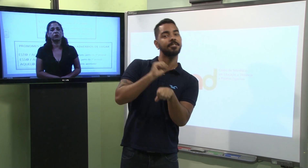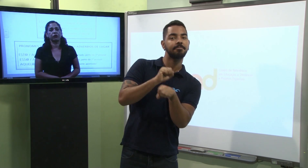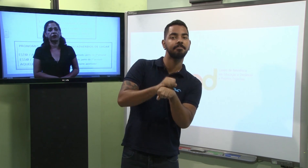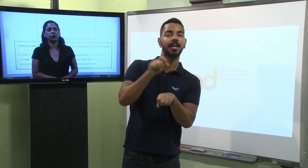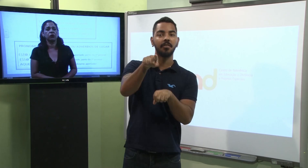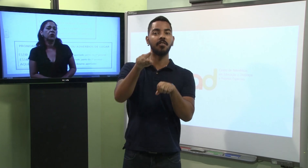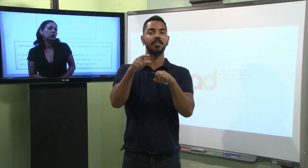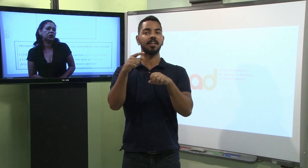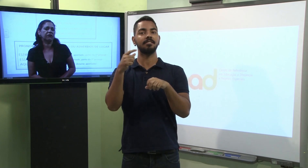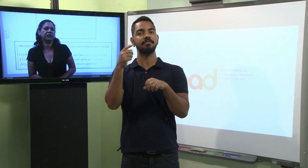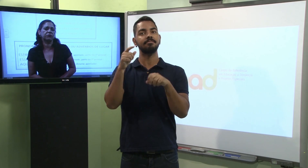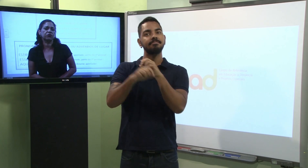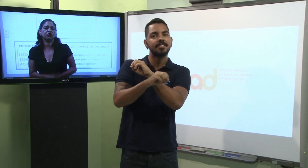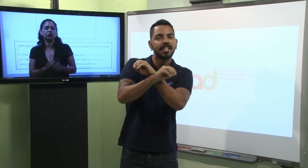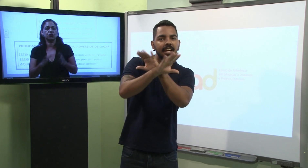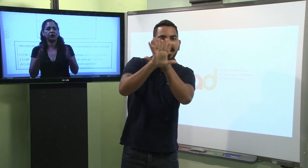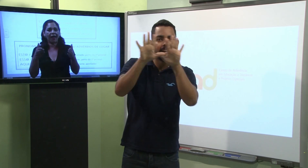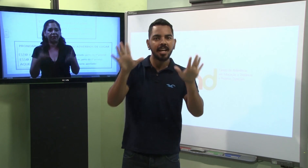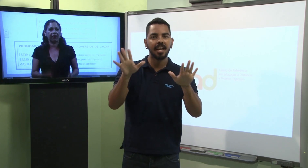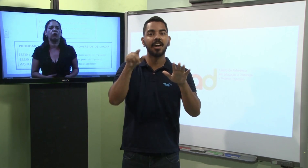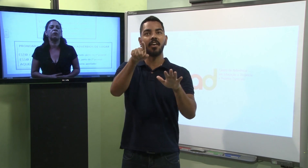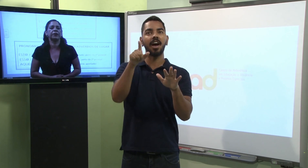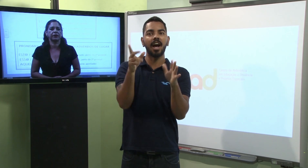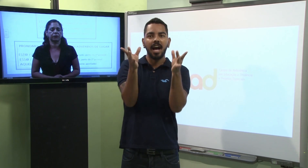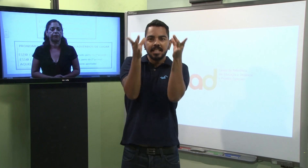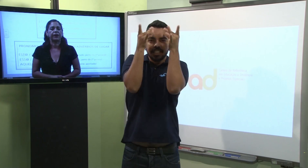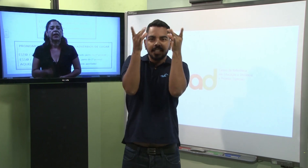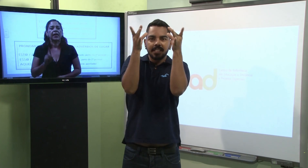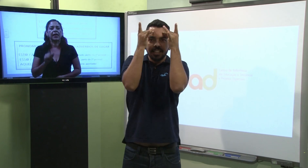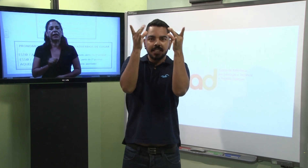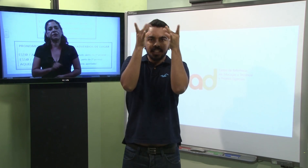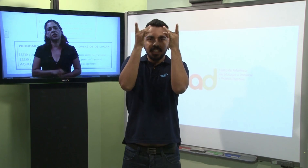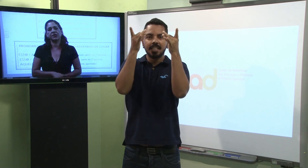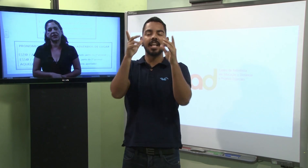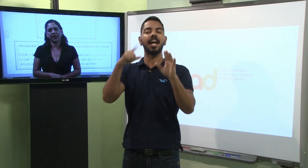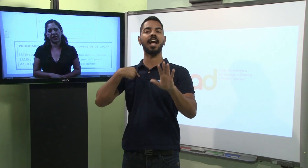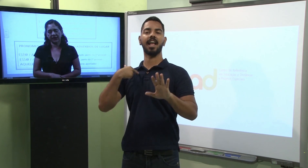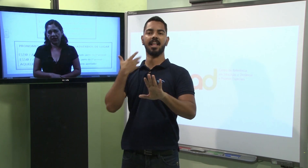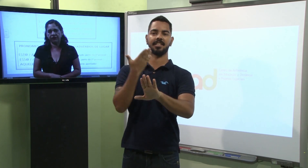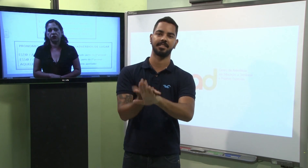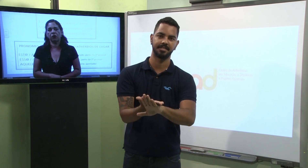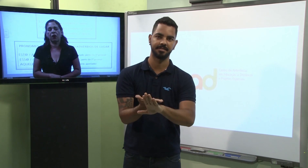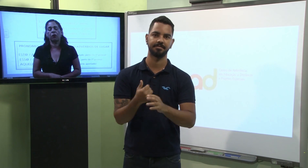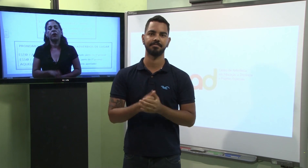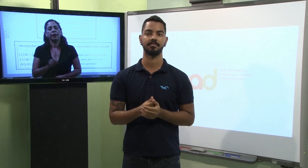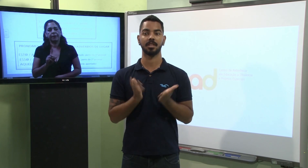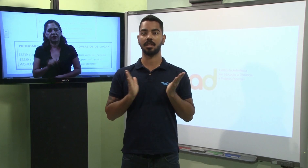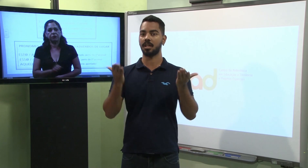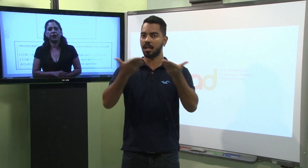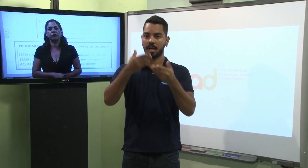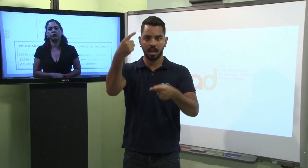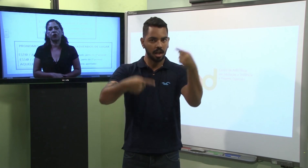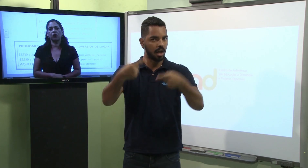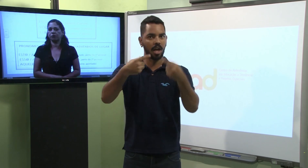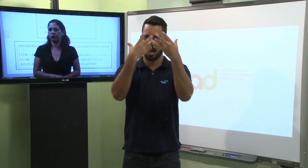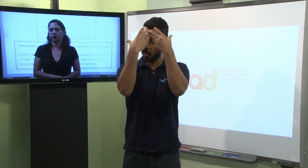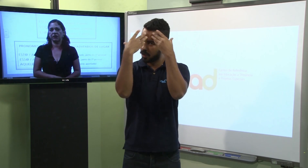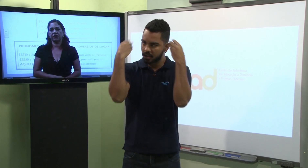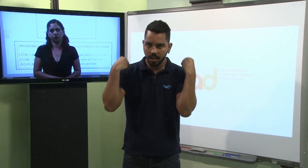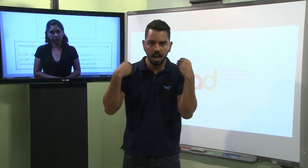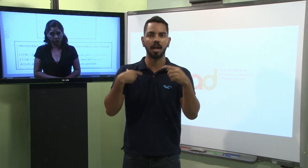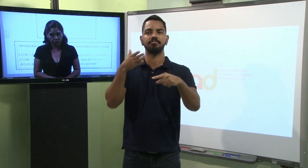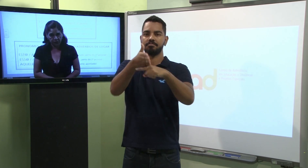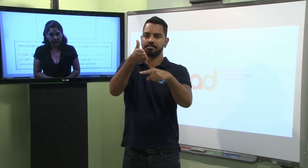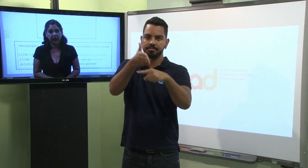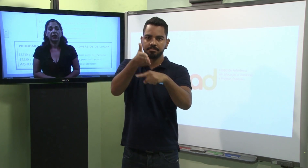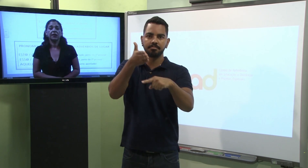que tenham absorvido o que vimos juntos até o momento. Lembre-se de acessar a sala virtual, participar dos fóruns